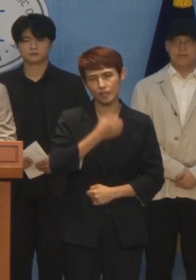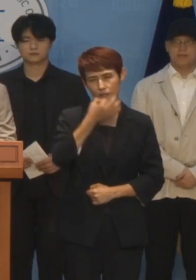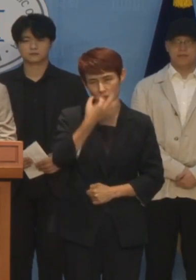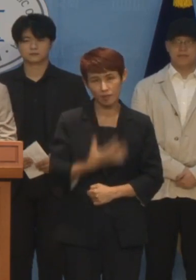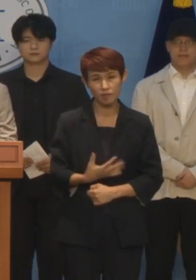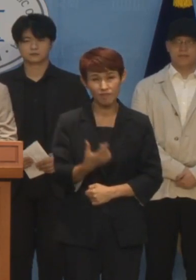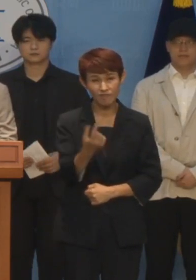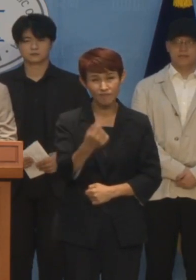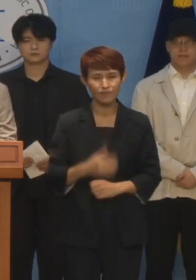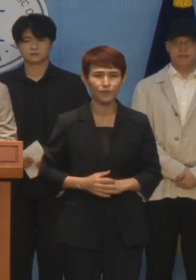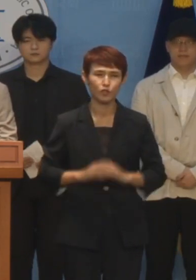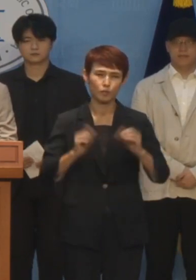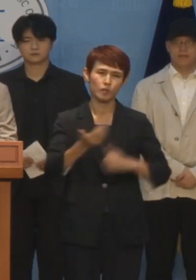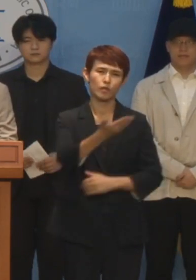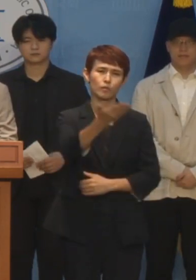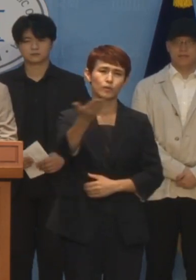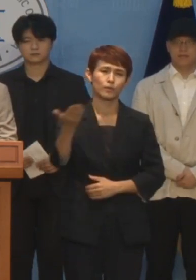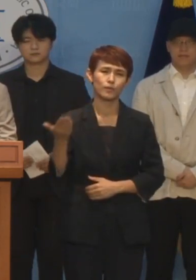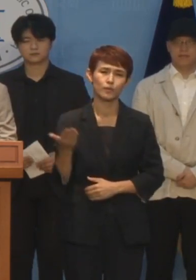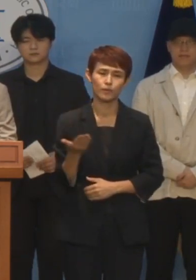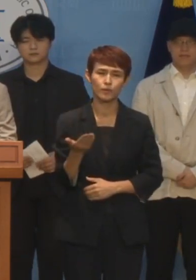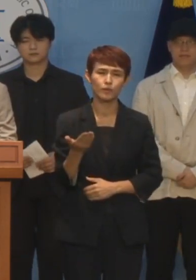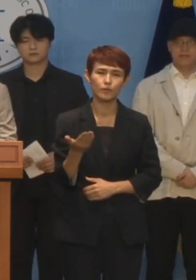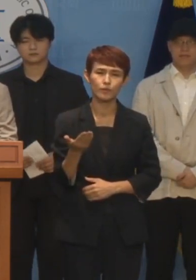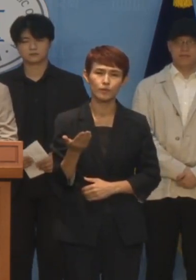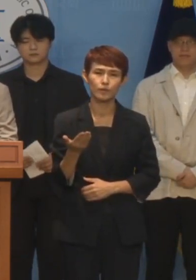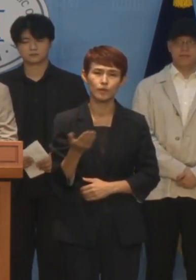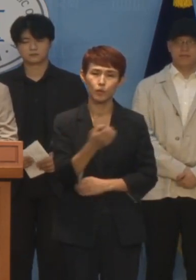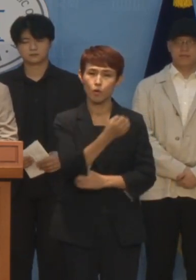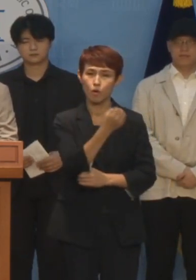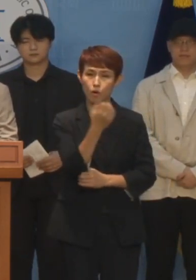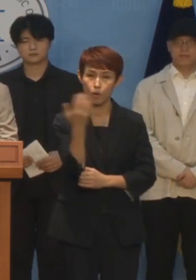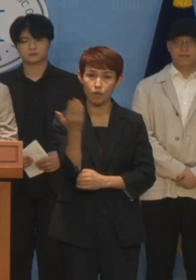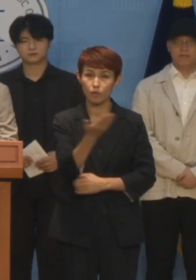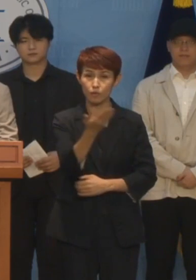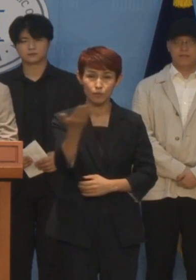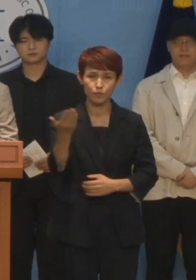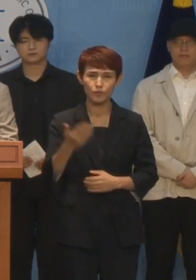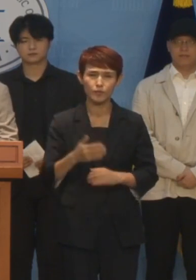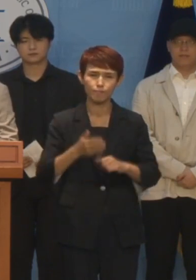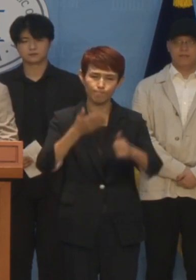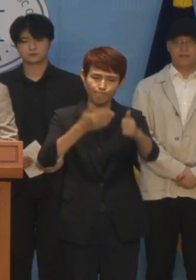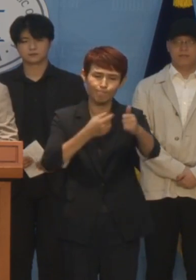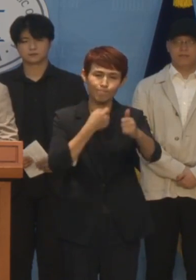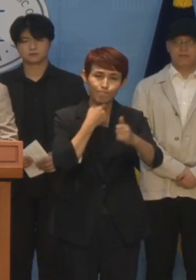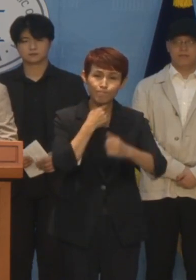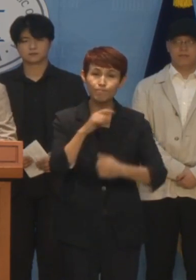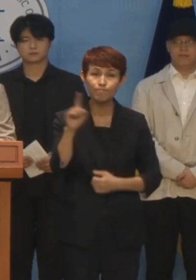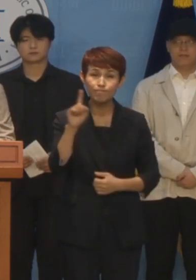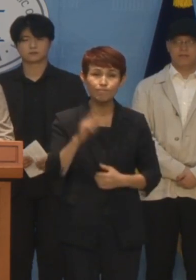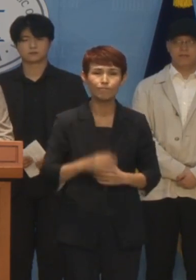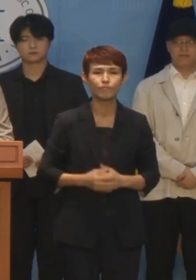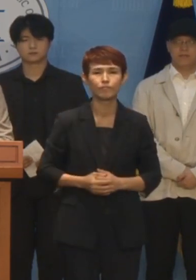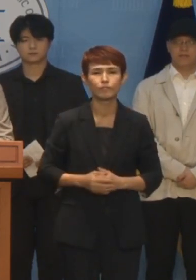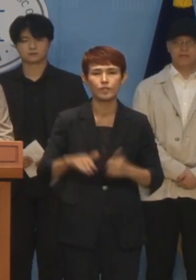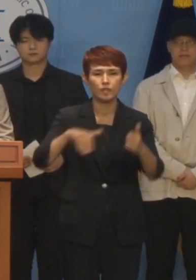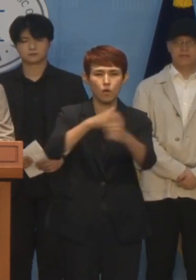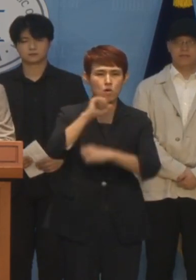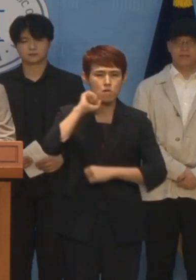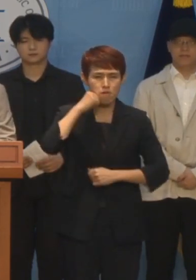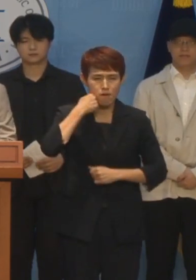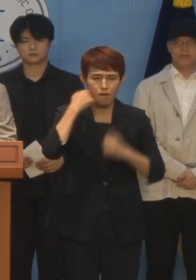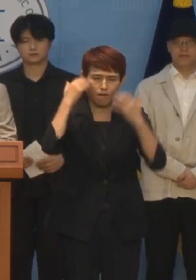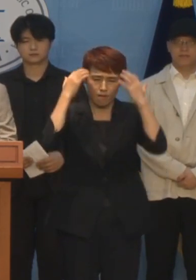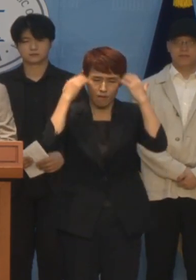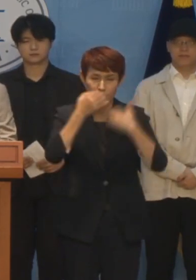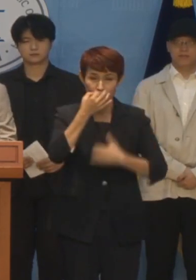힘드십니까? 존경하는 국민 여러분들 그리고 언론께 꼭 당부드리고 싶습니다. 아무리 어렵고 덥고